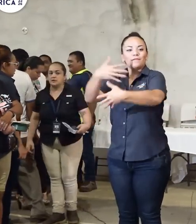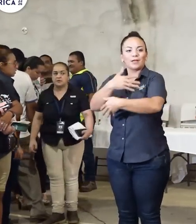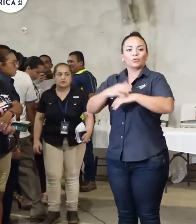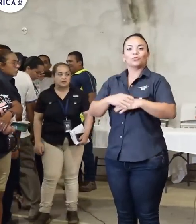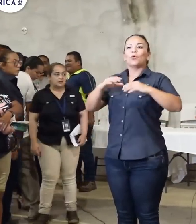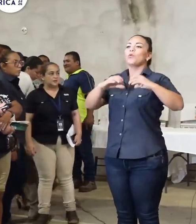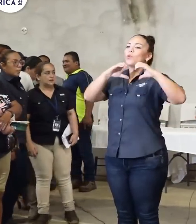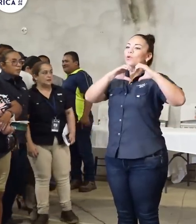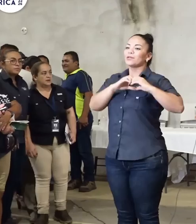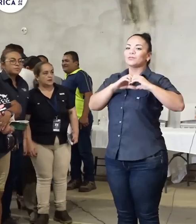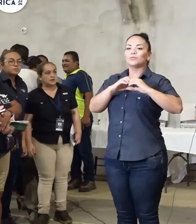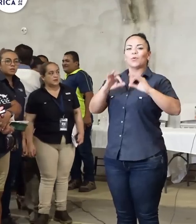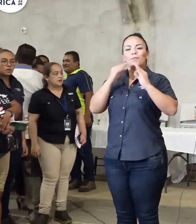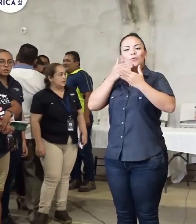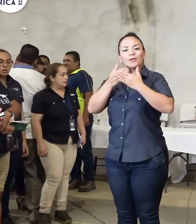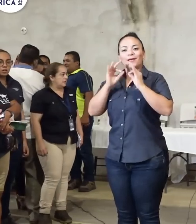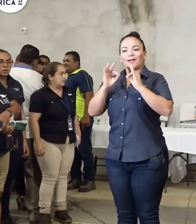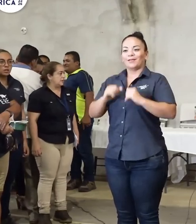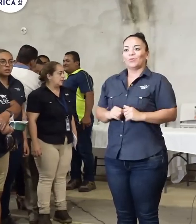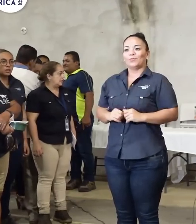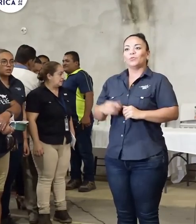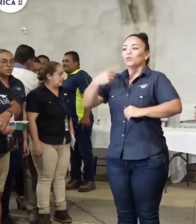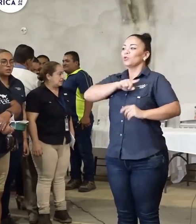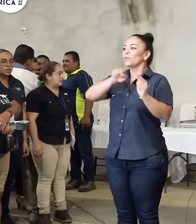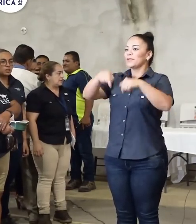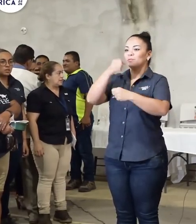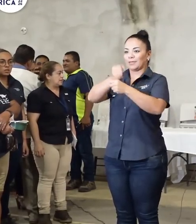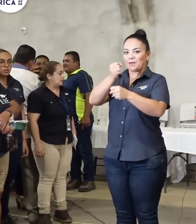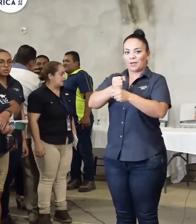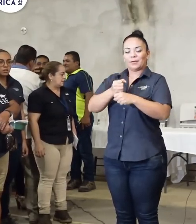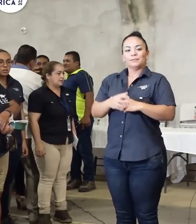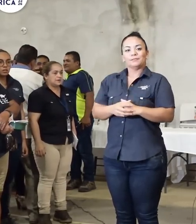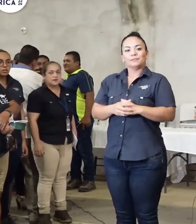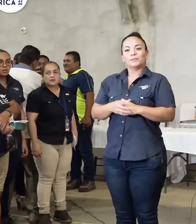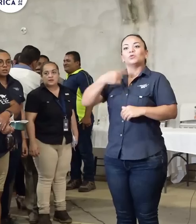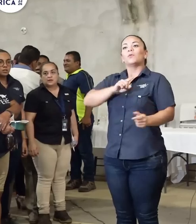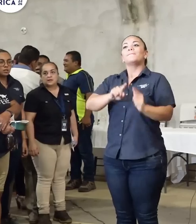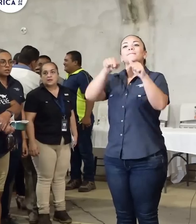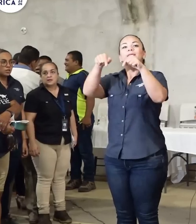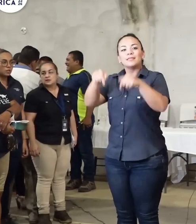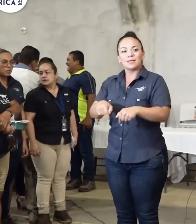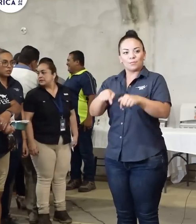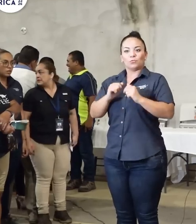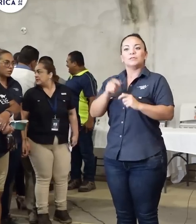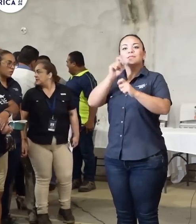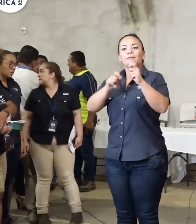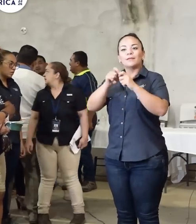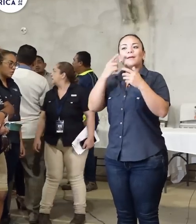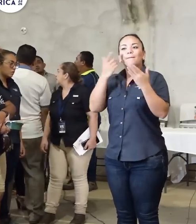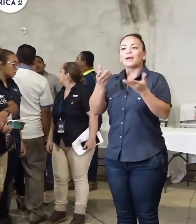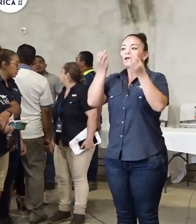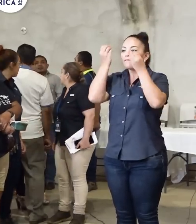un corazón cálido. Vinimos a trabajar, vinimos fundamentalmente a